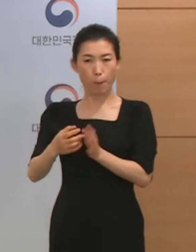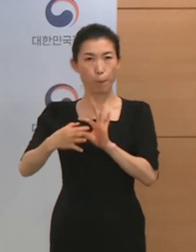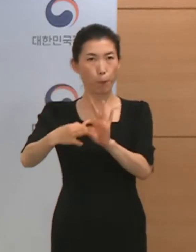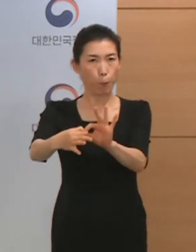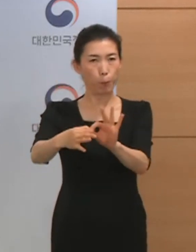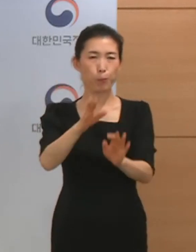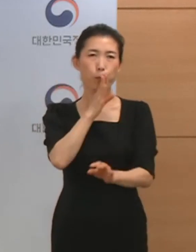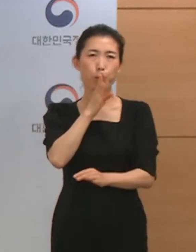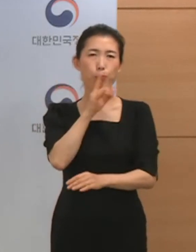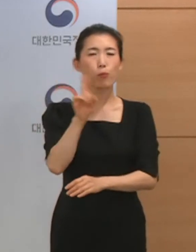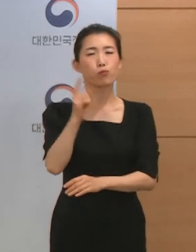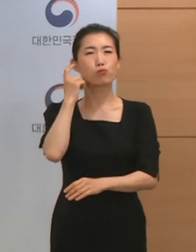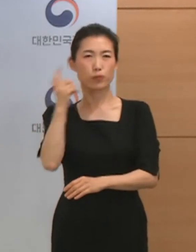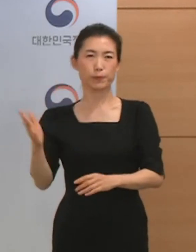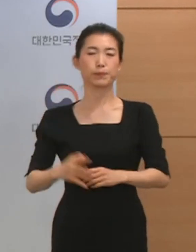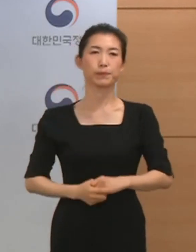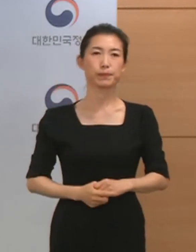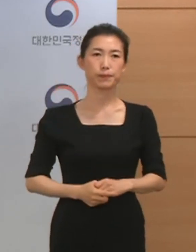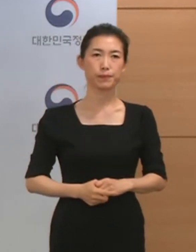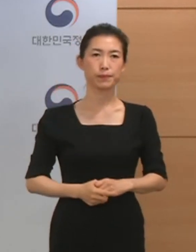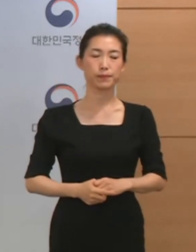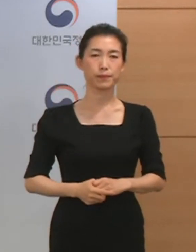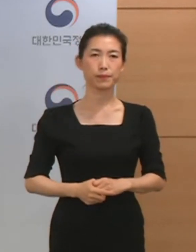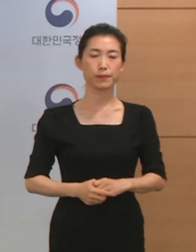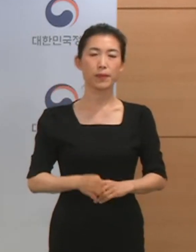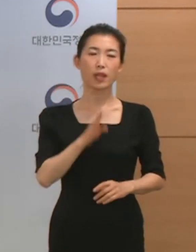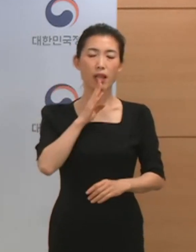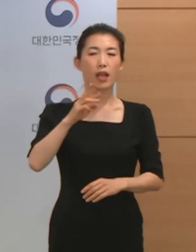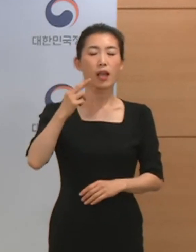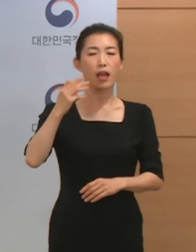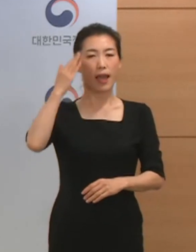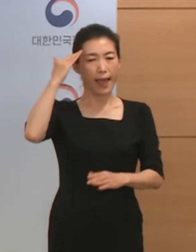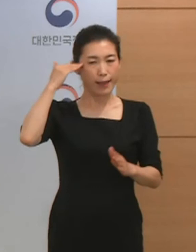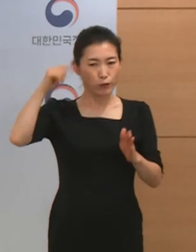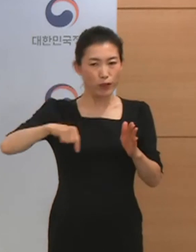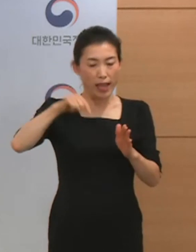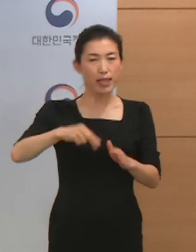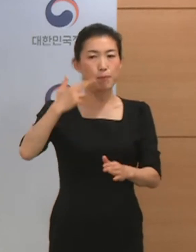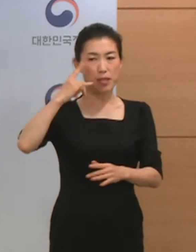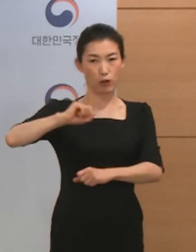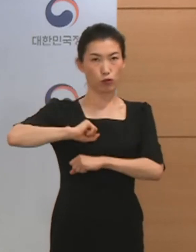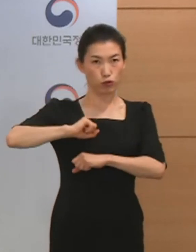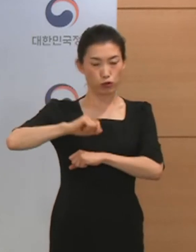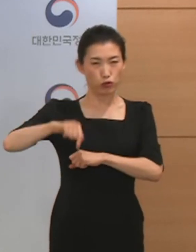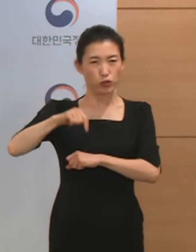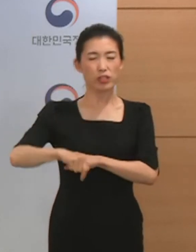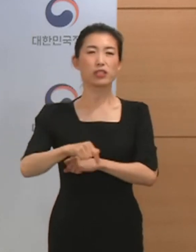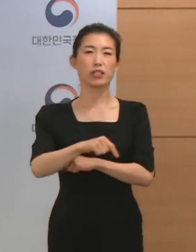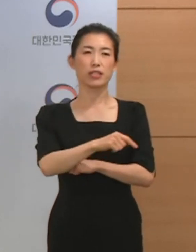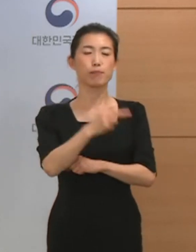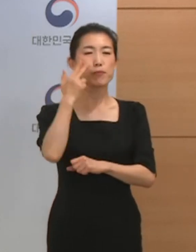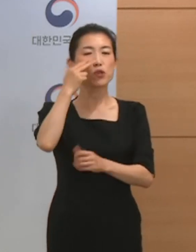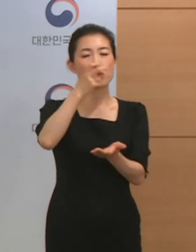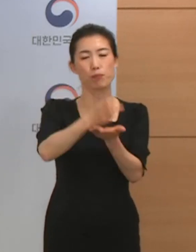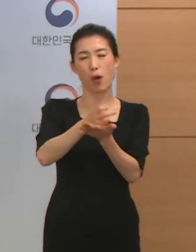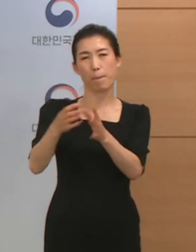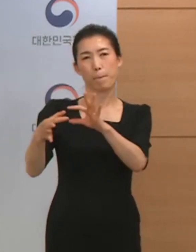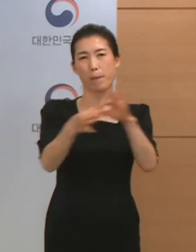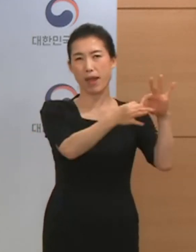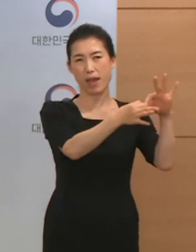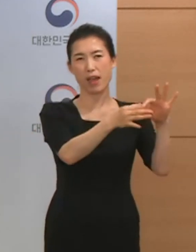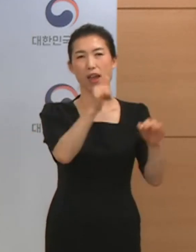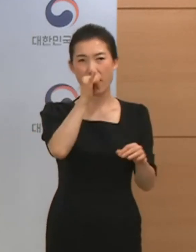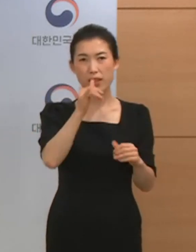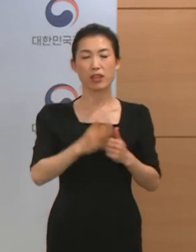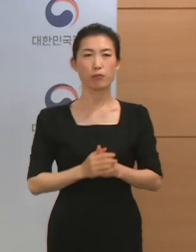이 기준들을 이 지키게끔 되어 있고 그 부분들을 저희 방역 당국도 보면서 큰 무리가